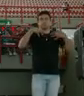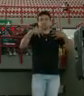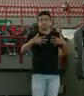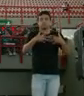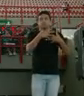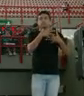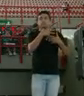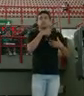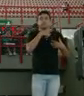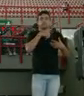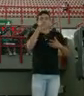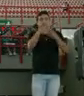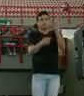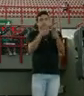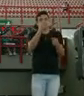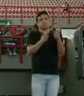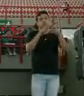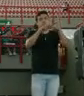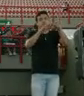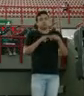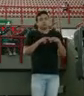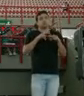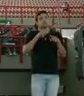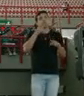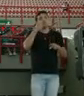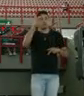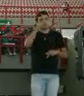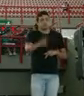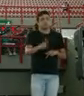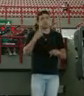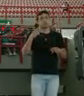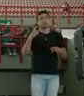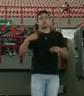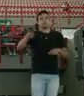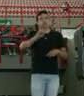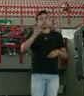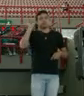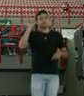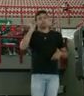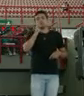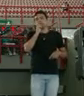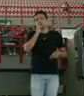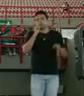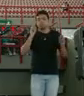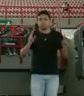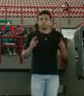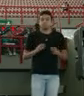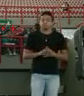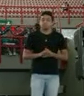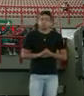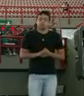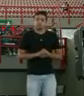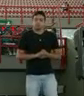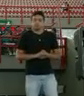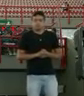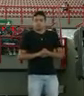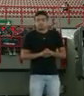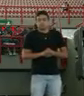faça começar a produzir leite, porque essa, mais uma vez eu repito, não é para ser a nossa função. Você quer outro dado